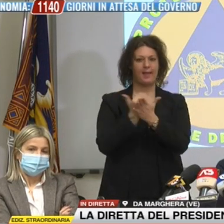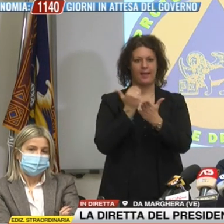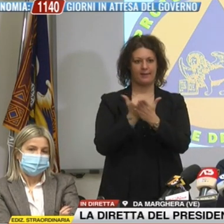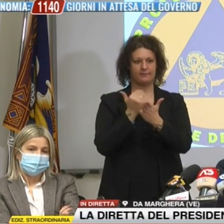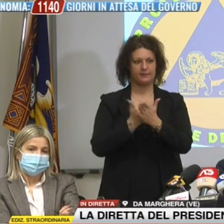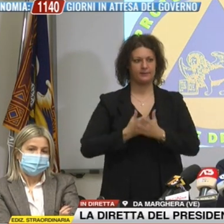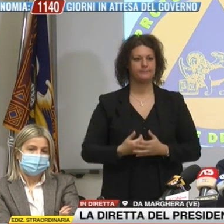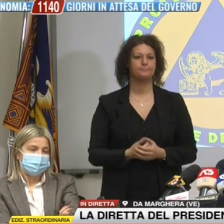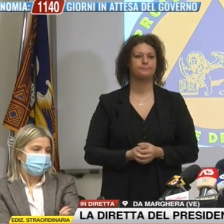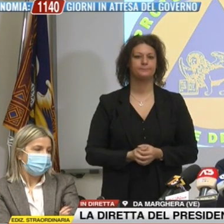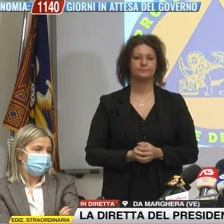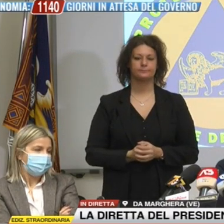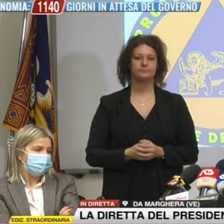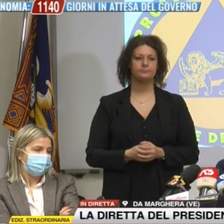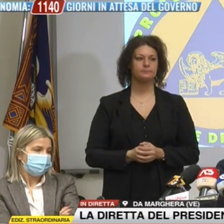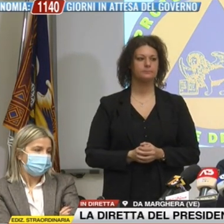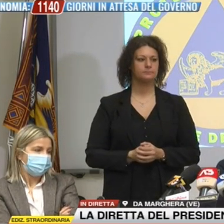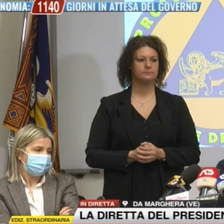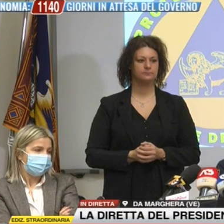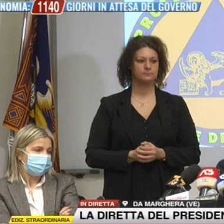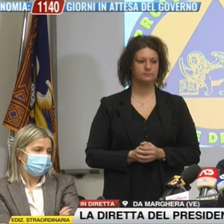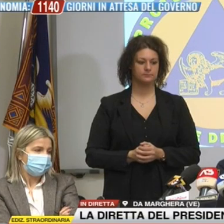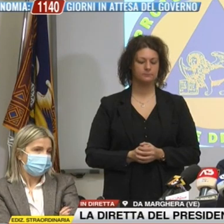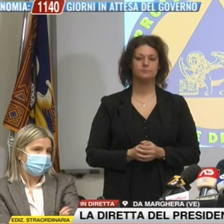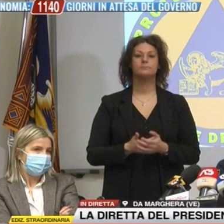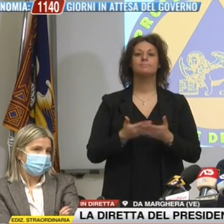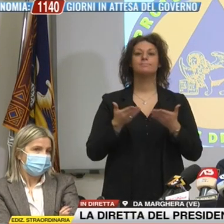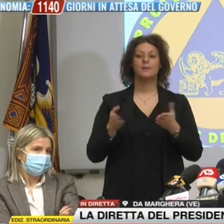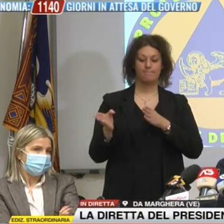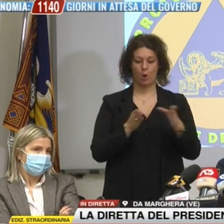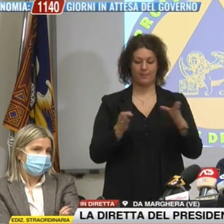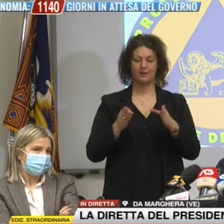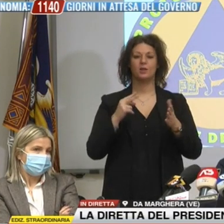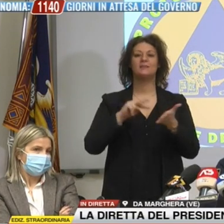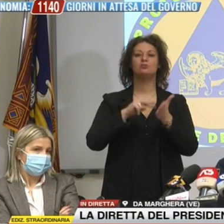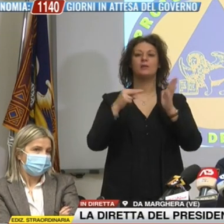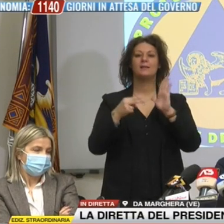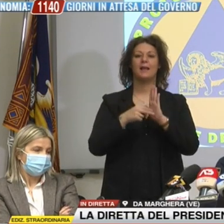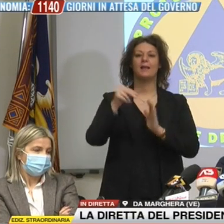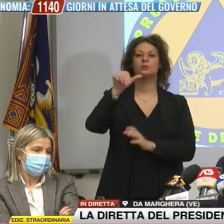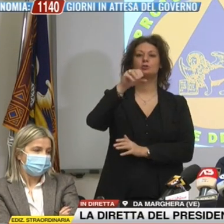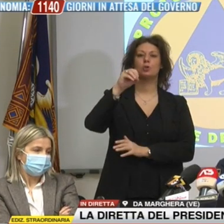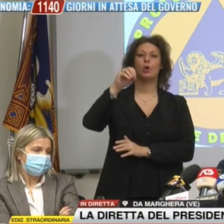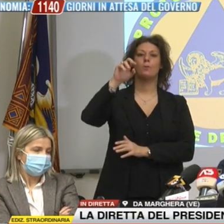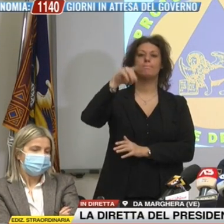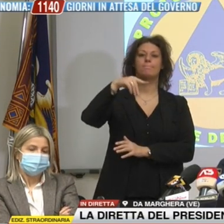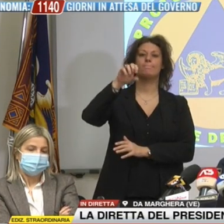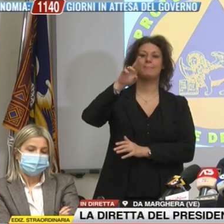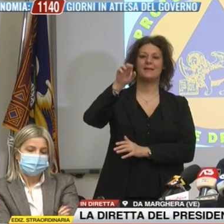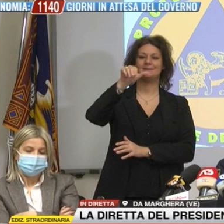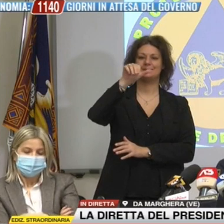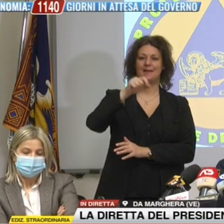In questo momento, adesso è appena entrato, ma l'ingegnere Soppelsa, che è il direttore della Protezione Civile regionale, ha